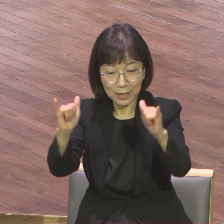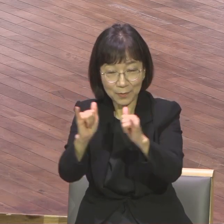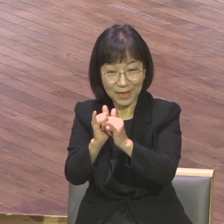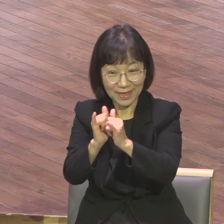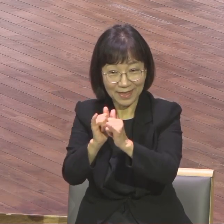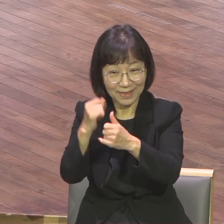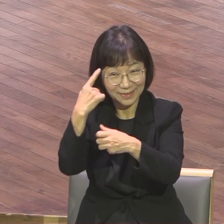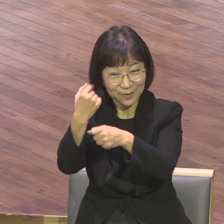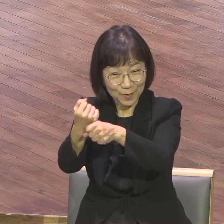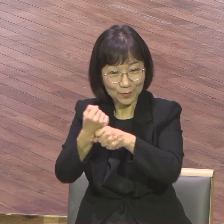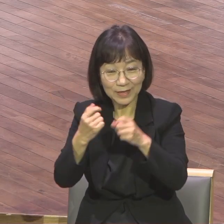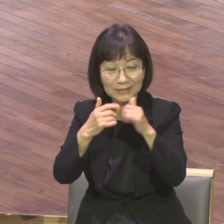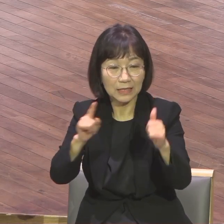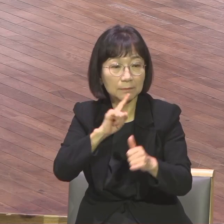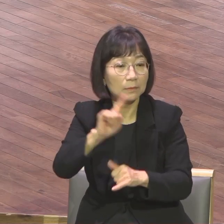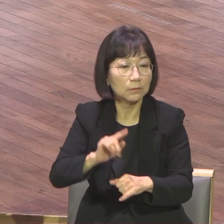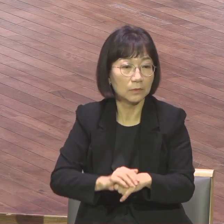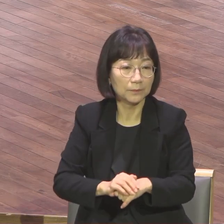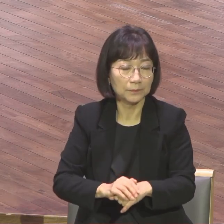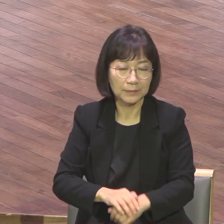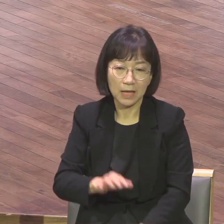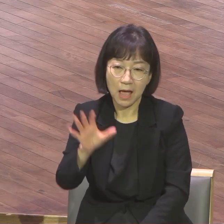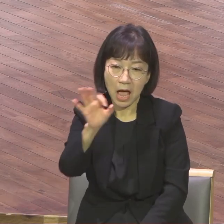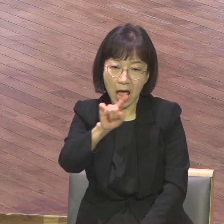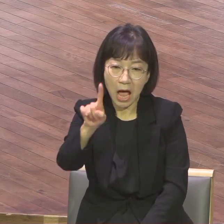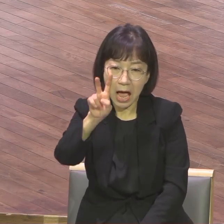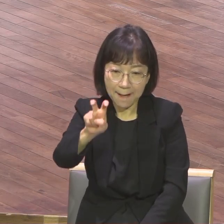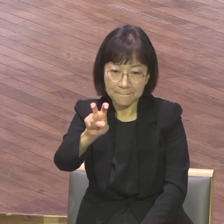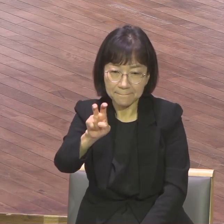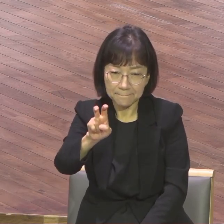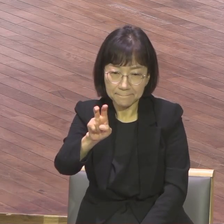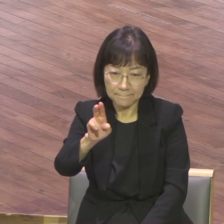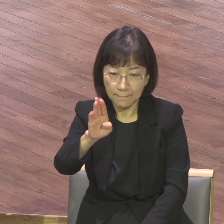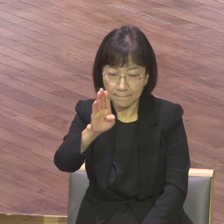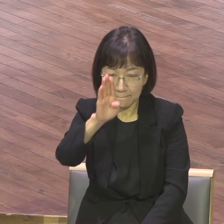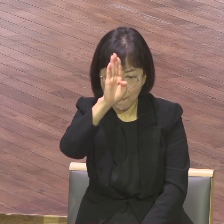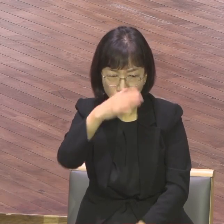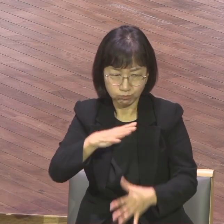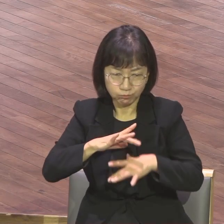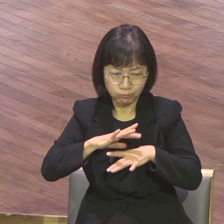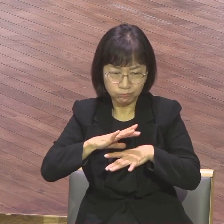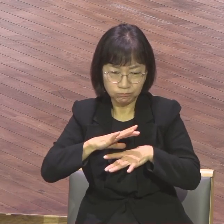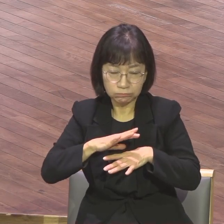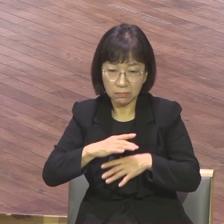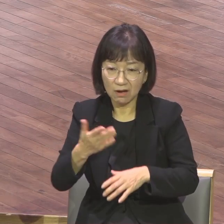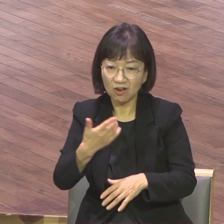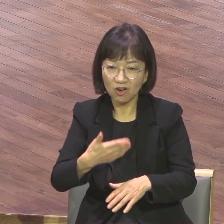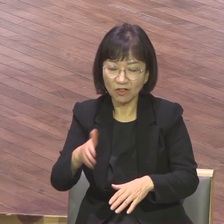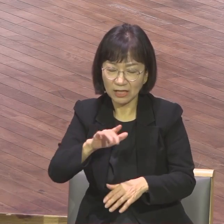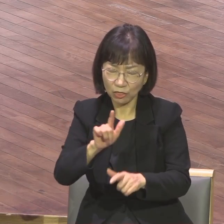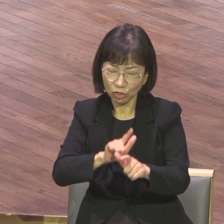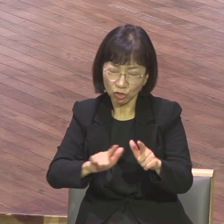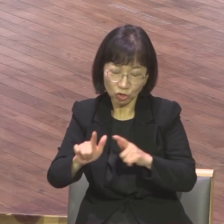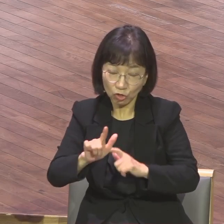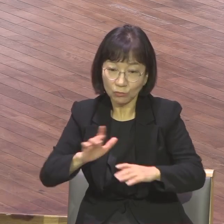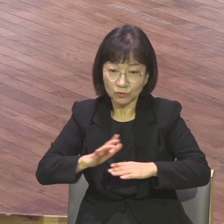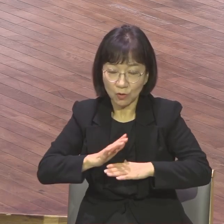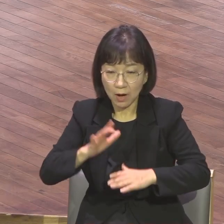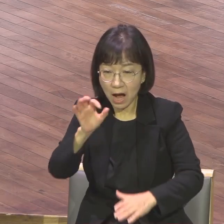암보다도 더 무서운 질병을 앓고 있는데 그것이 바로 감사불감증이다 그러지.